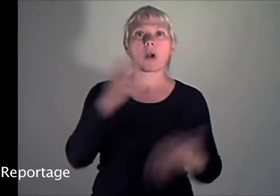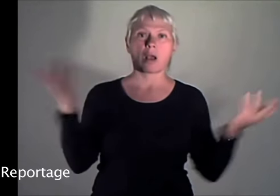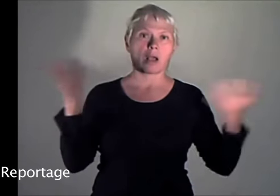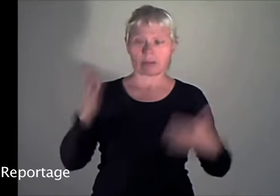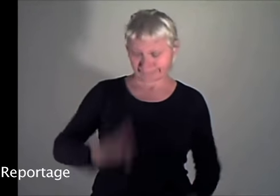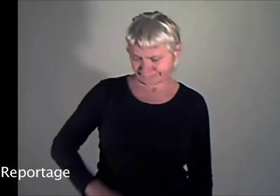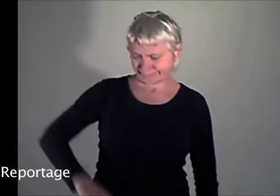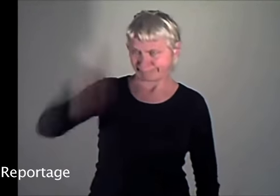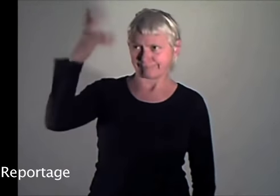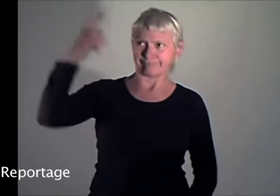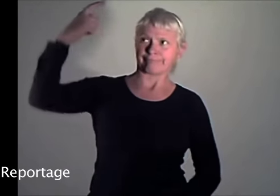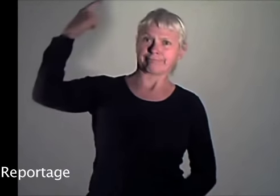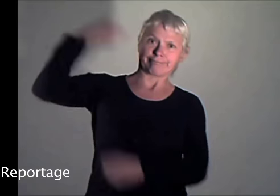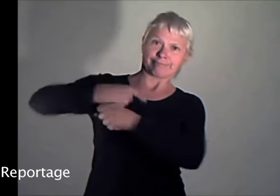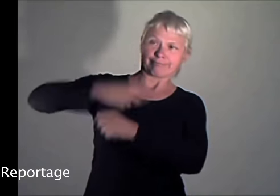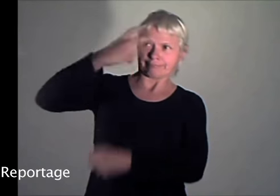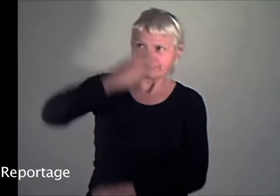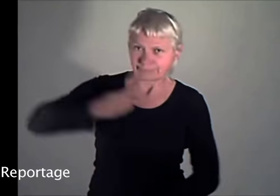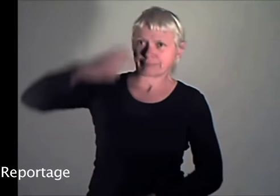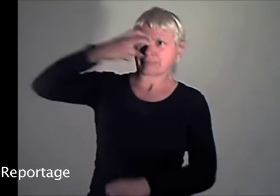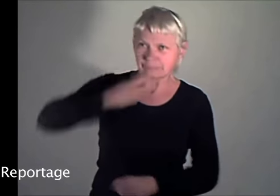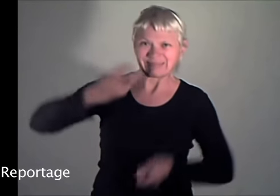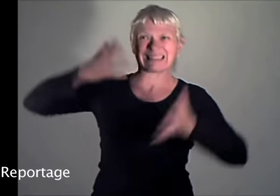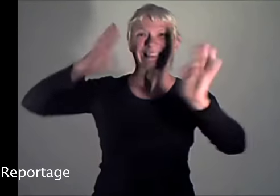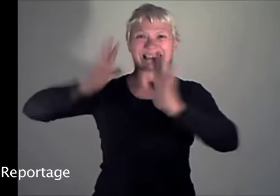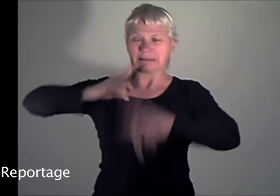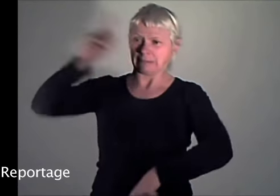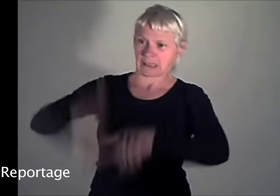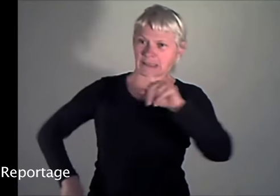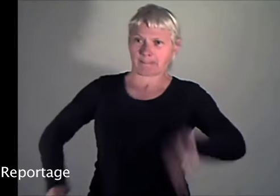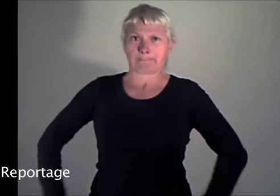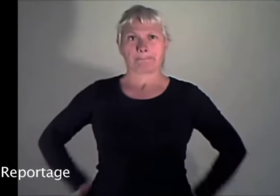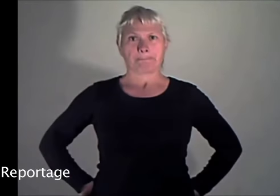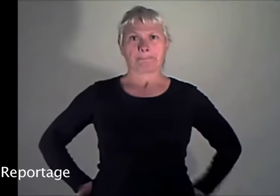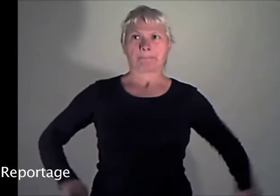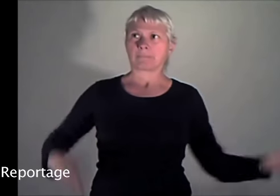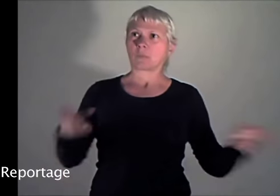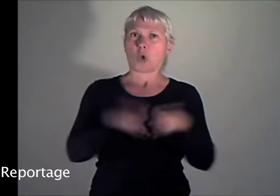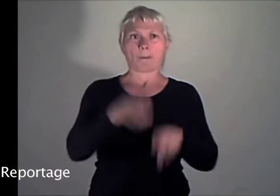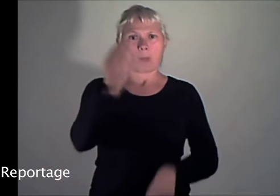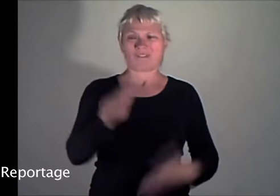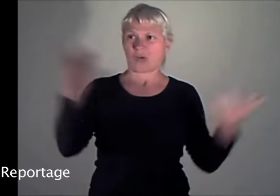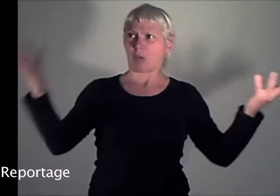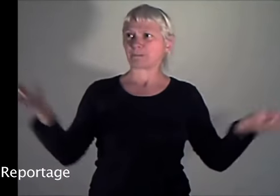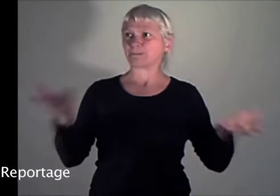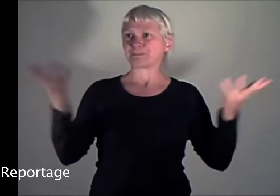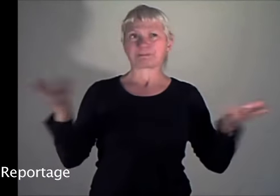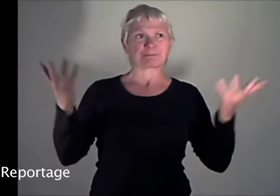enfants perdus un peu. Enfin, cette identité-là, elle est quelque part perdue. Jacques, Par exemple, à l'école,